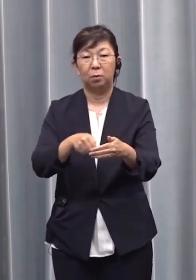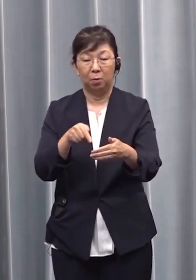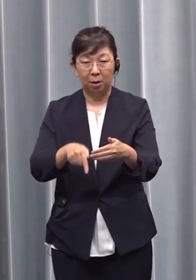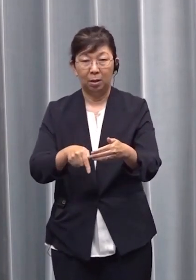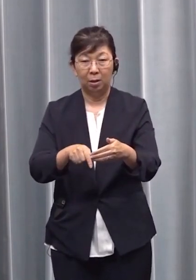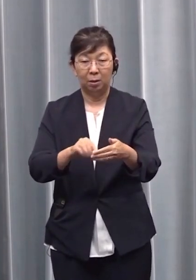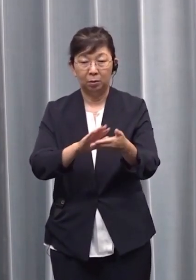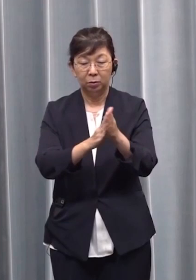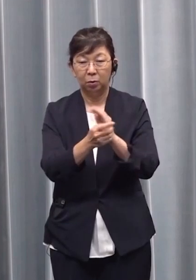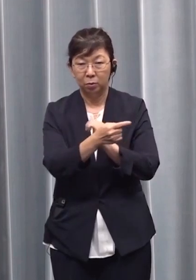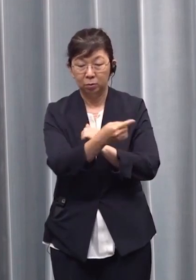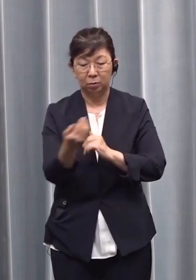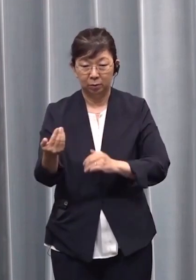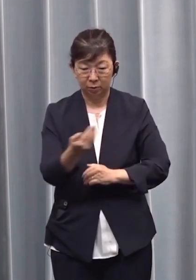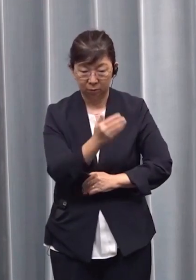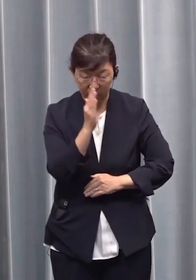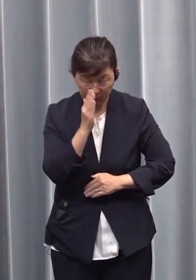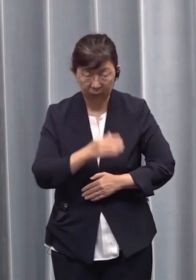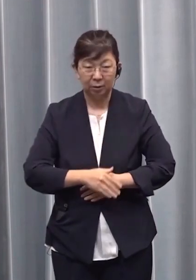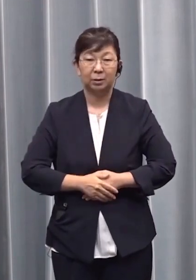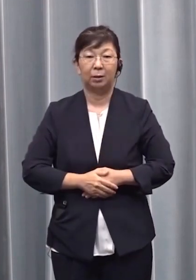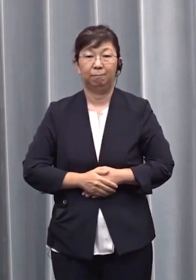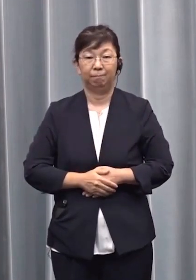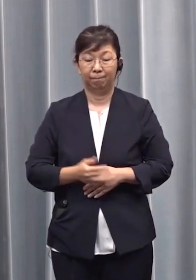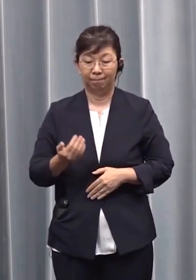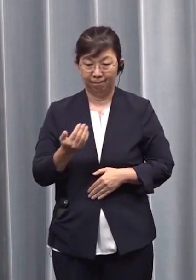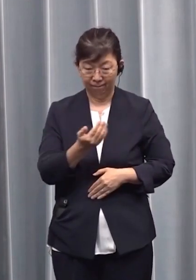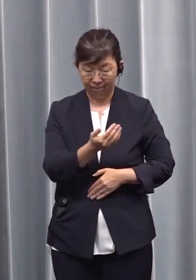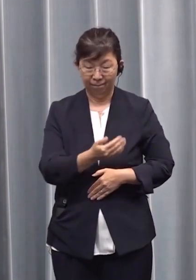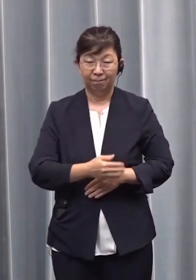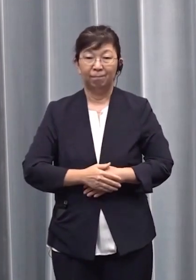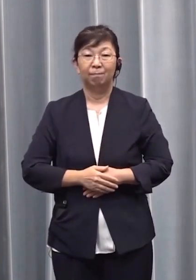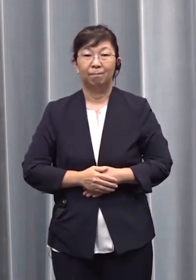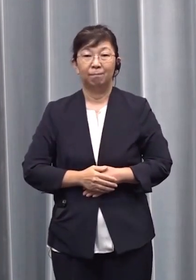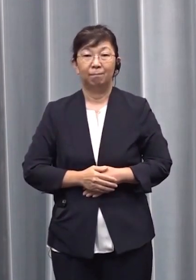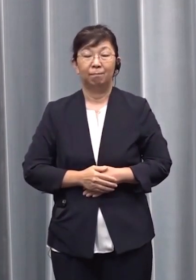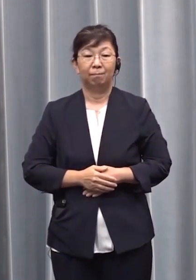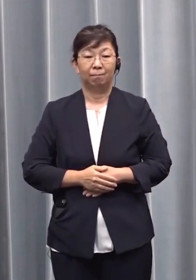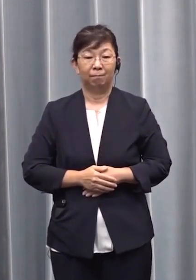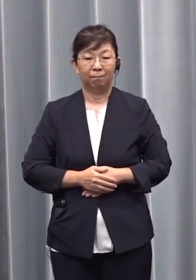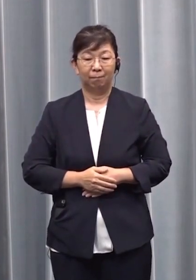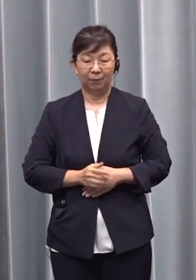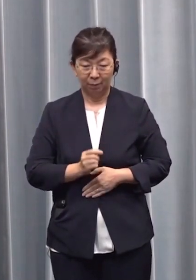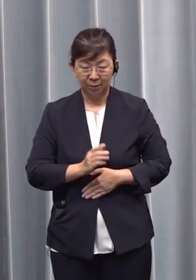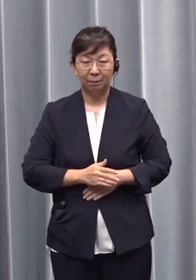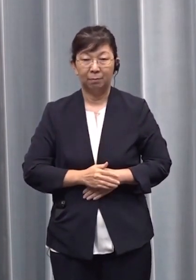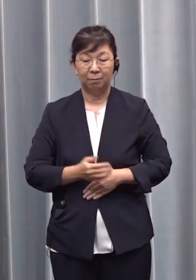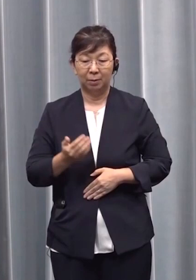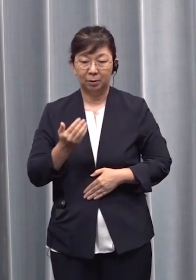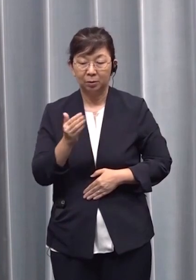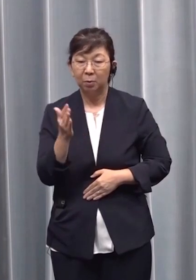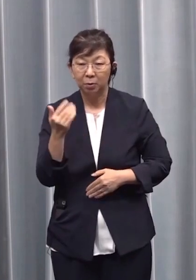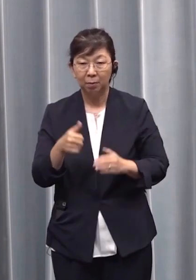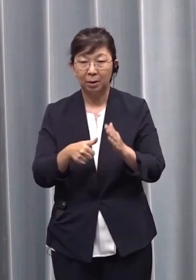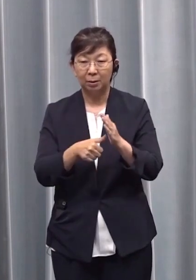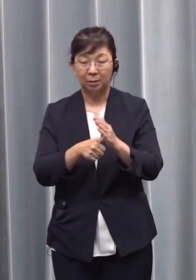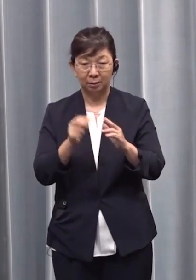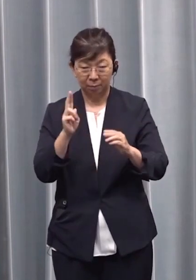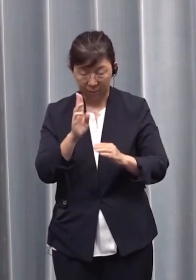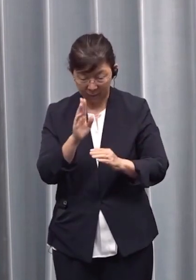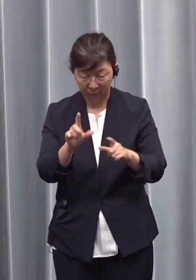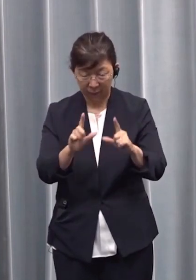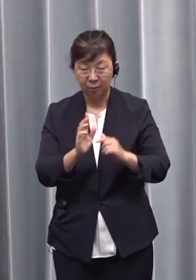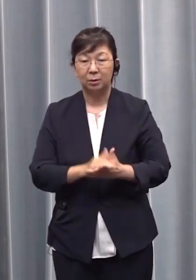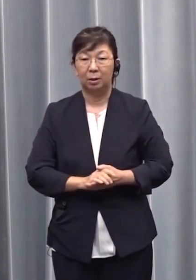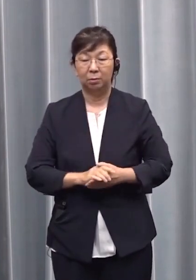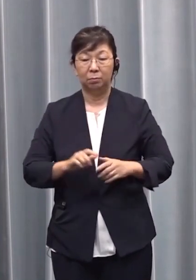各省にお尋ねをいただきたいと思います。 はい、関連で、同時にですね、警察庁、 質問する前に社名とお名前をお願いします